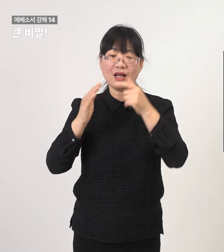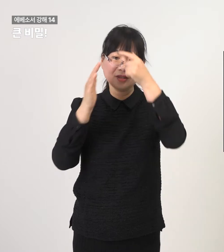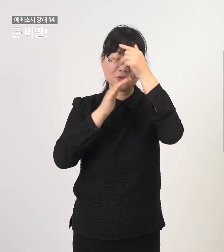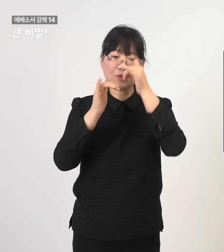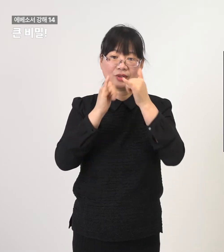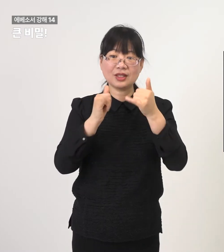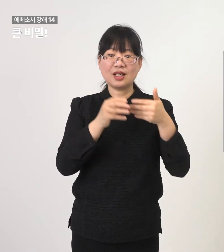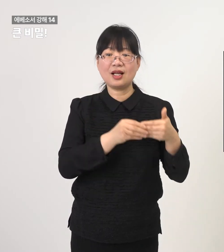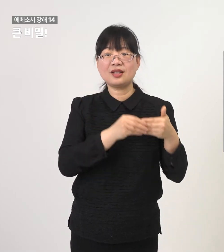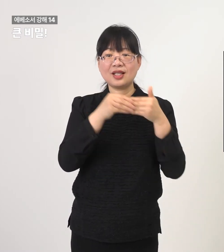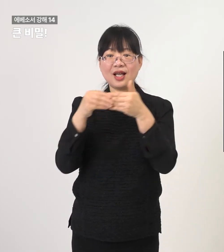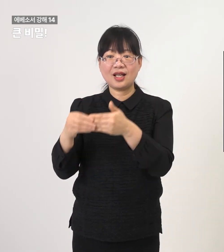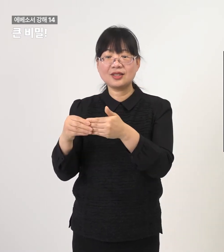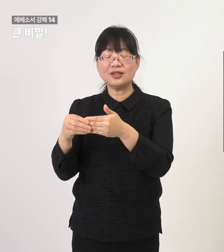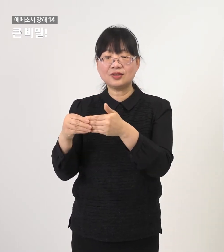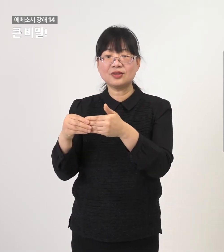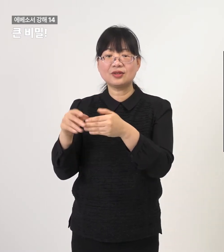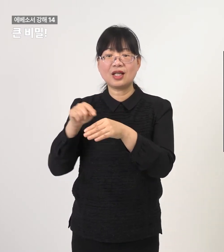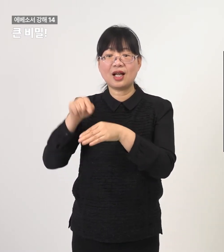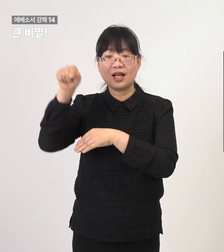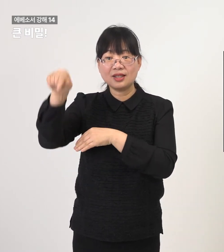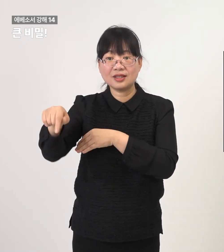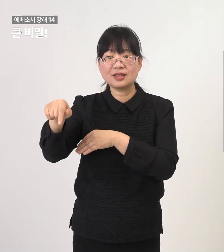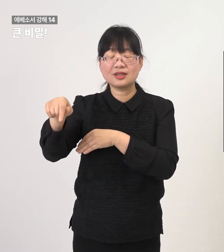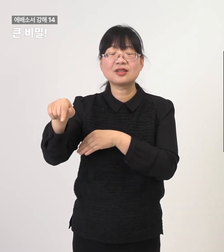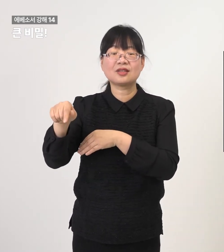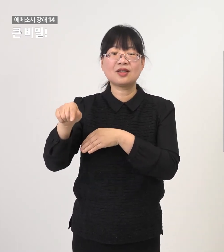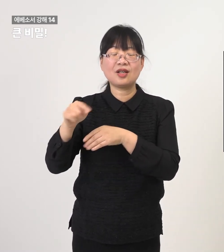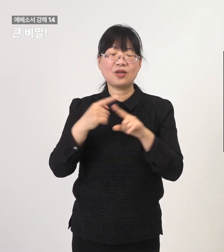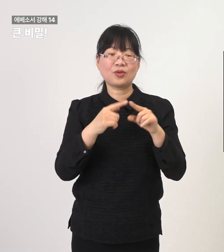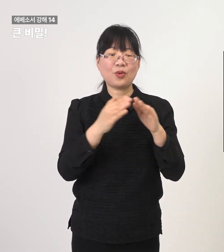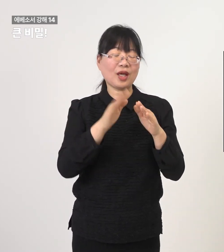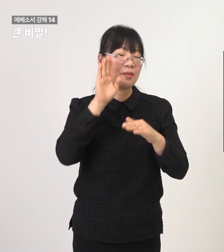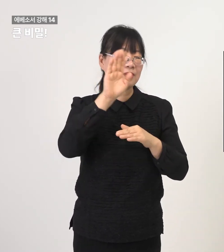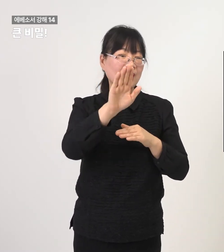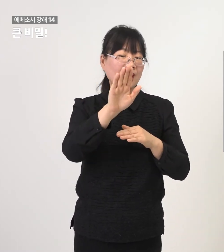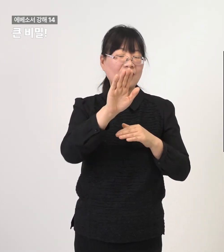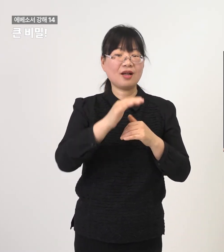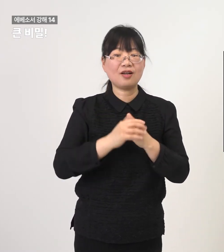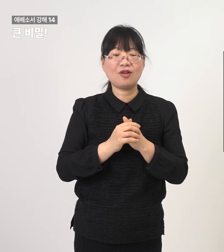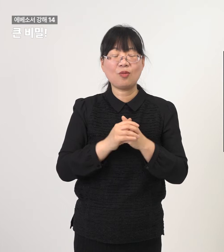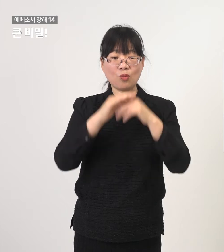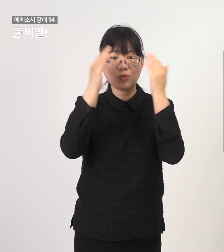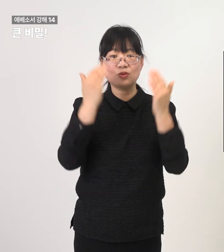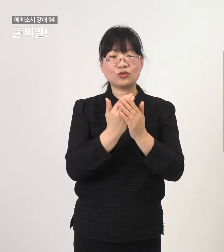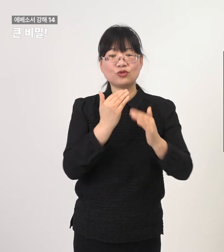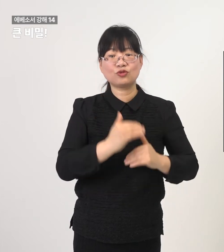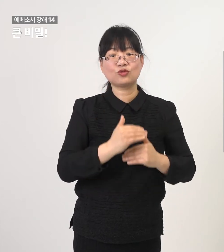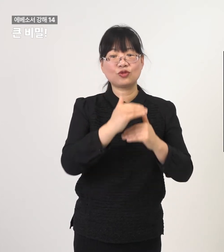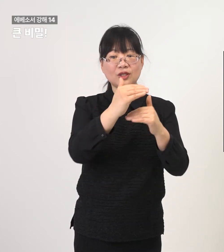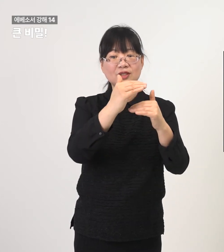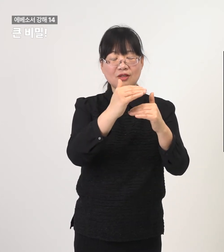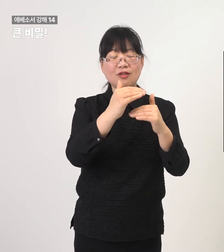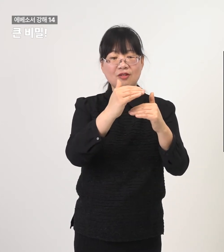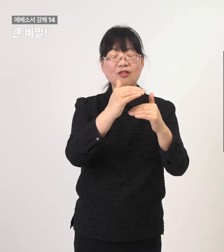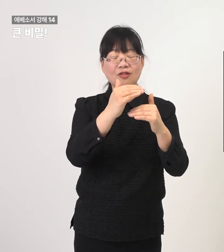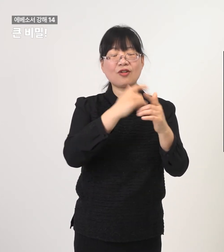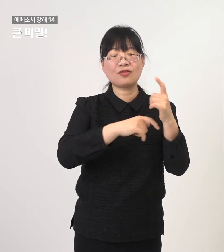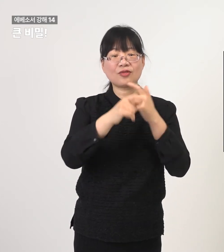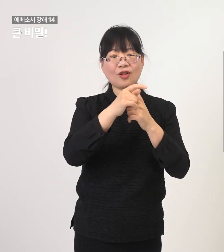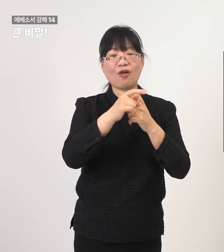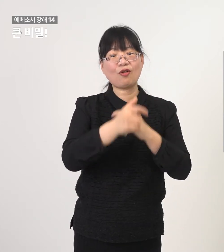성도들을 데리고 나가는 방식이 교회의 미래와 향후 모든 과정 속에